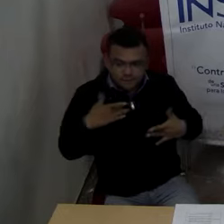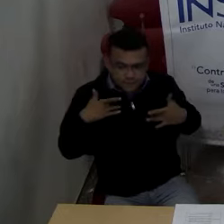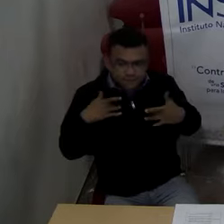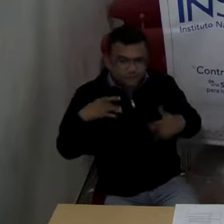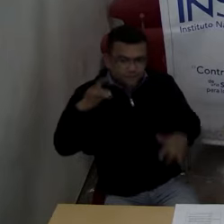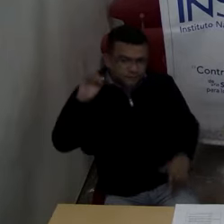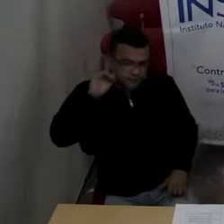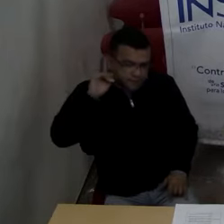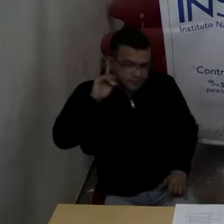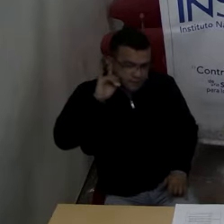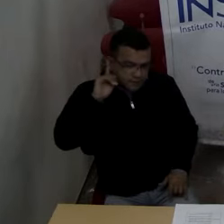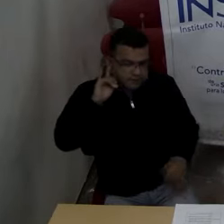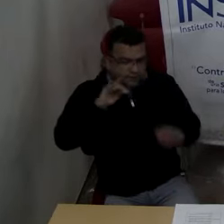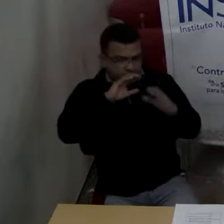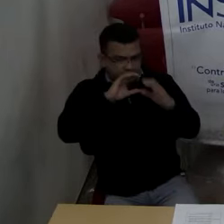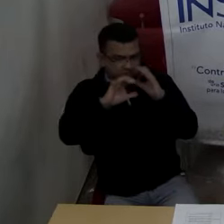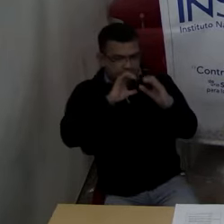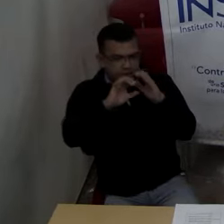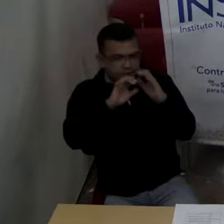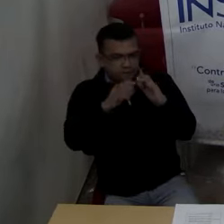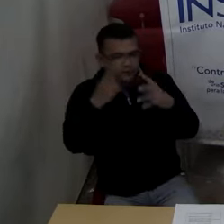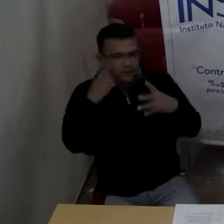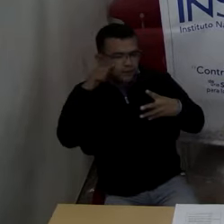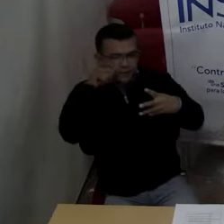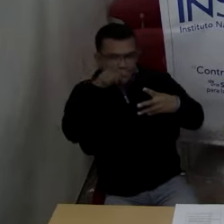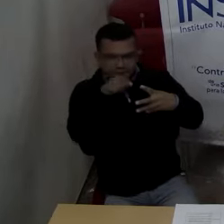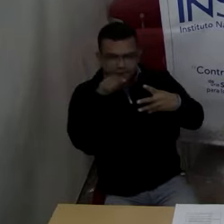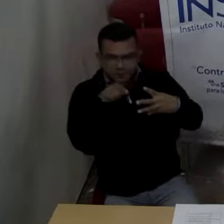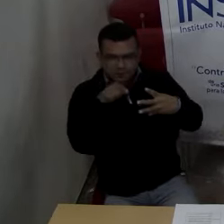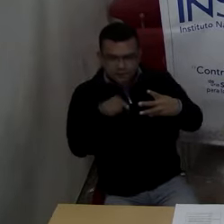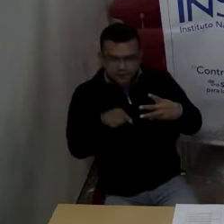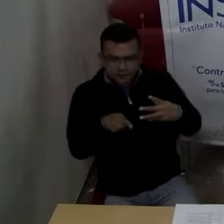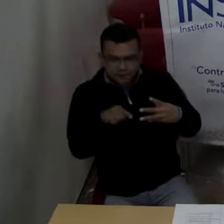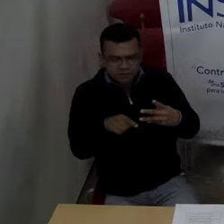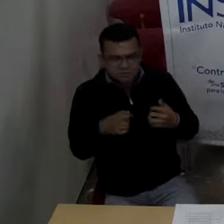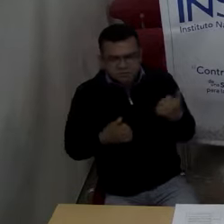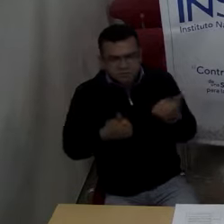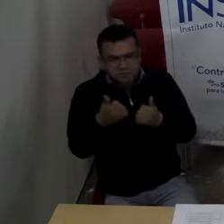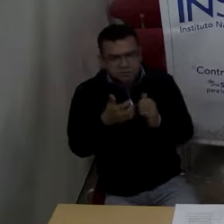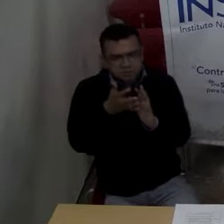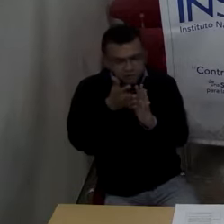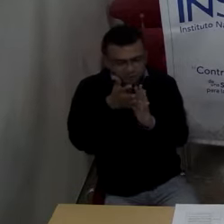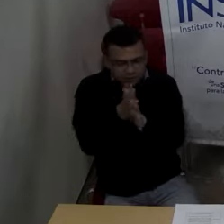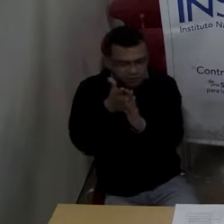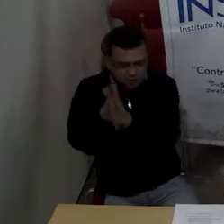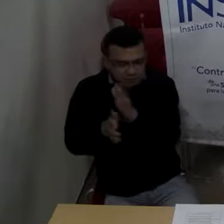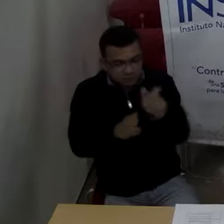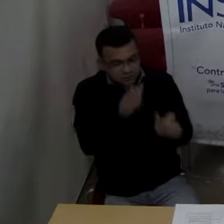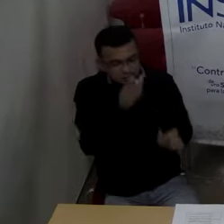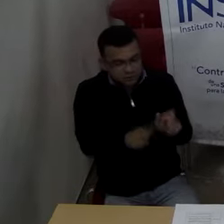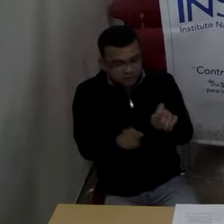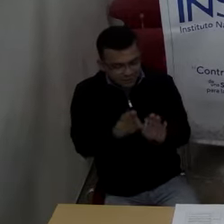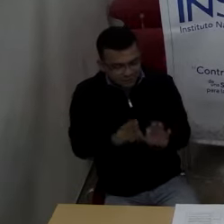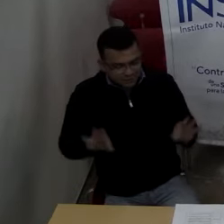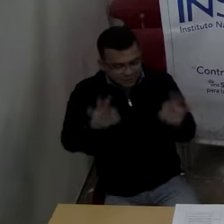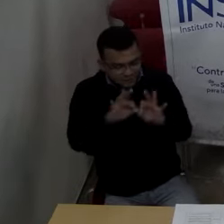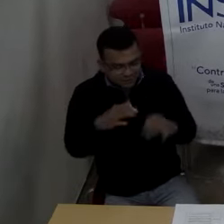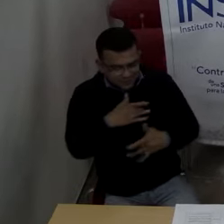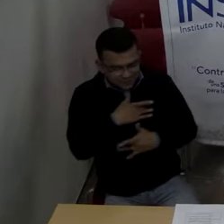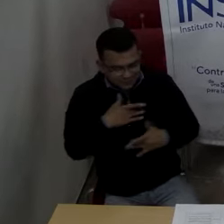objetivos específicos buscan informar a la población sobre la importancia de la salud auditiva,